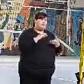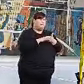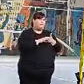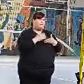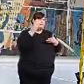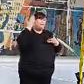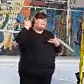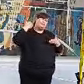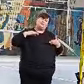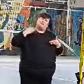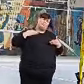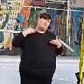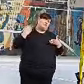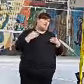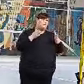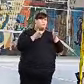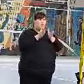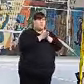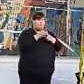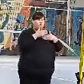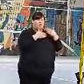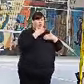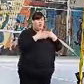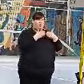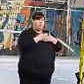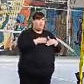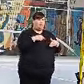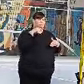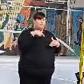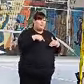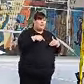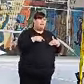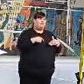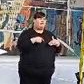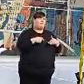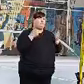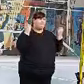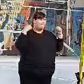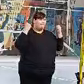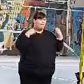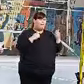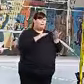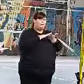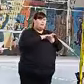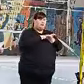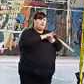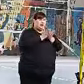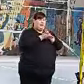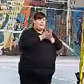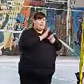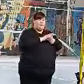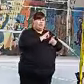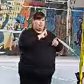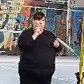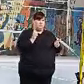estamos en cuenta, sabemos que el interés no hay en paz, en ganar o perder. Oportunidades siempre hay.